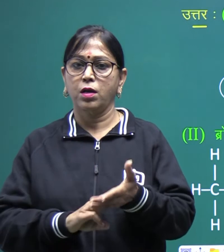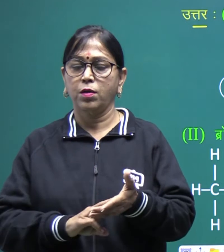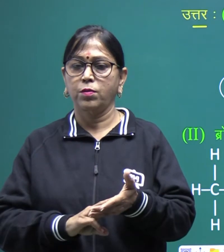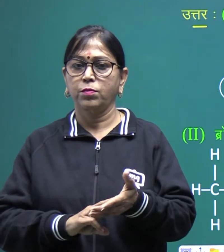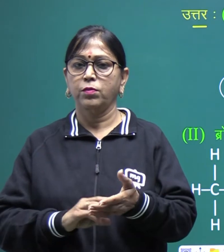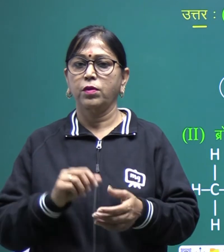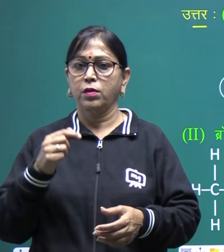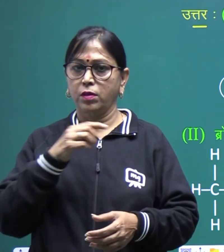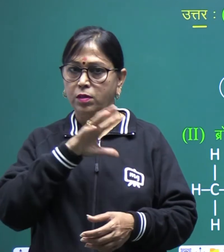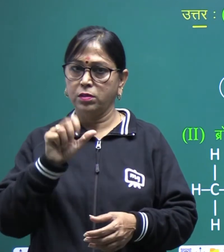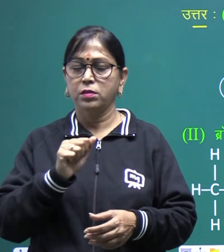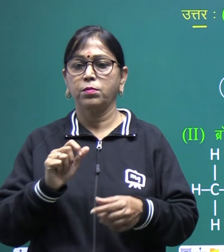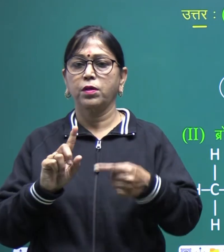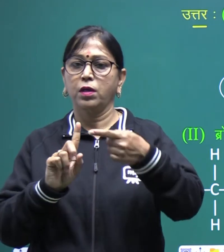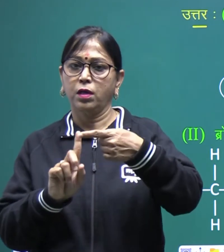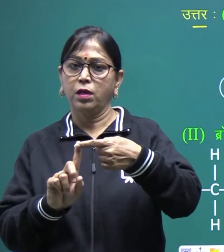इनके इलेक्ट्रॉन